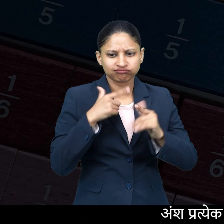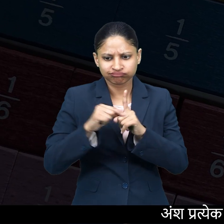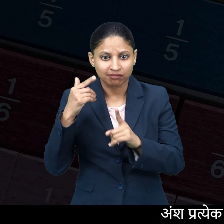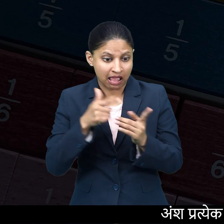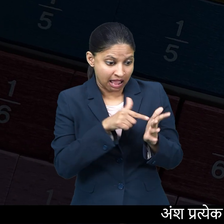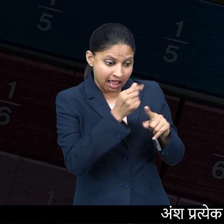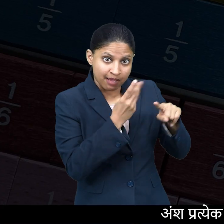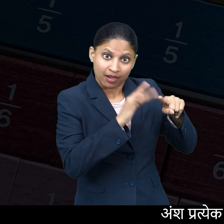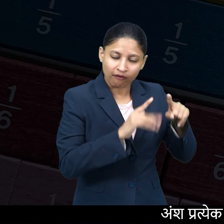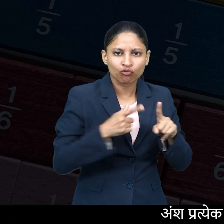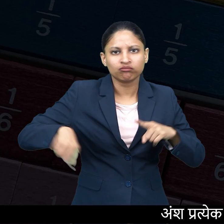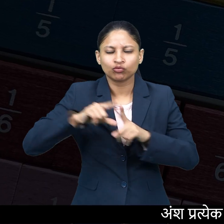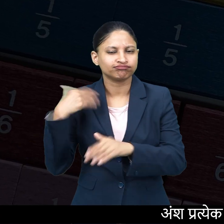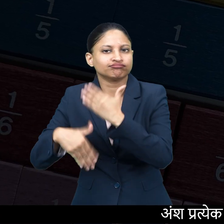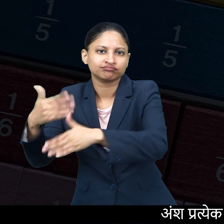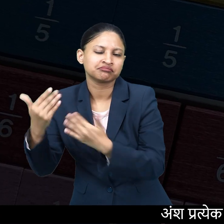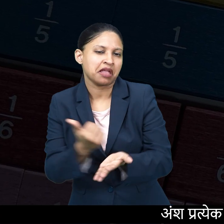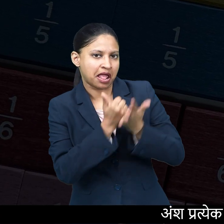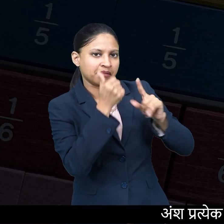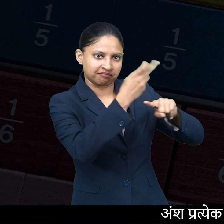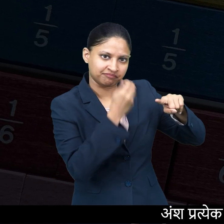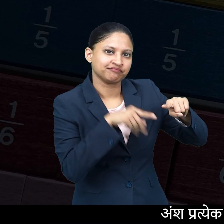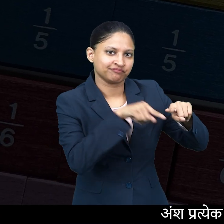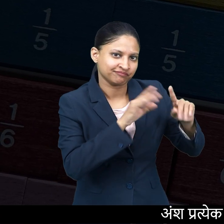में हमारी सहायता करते हैं।